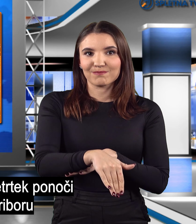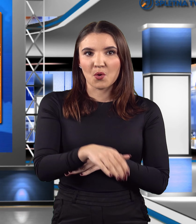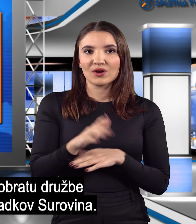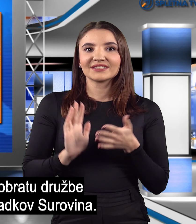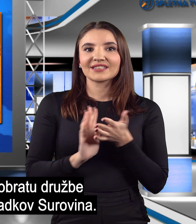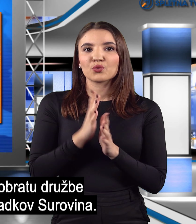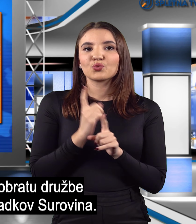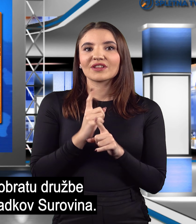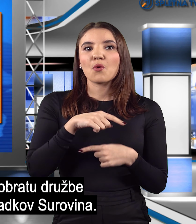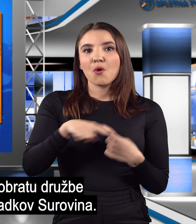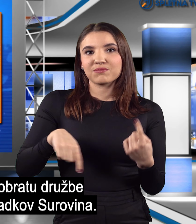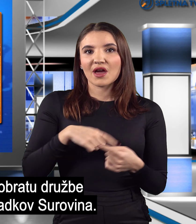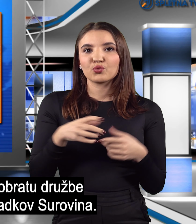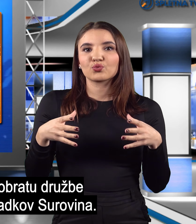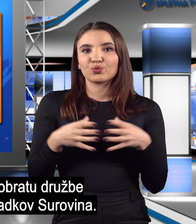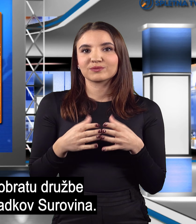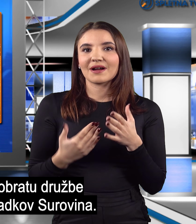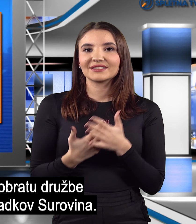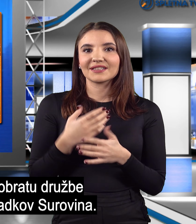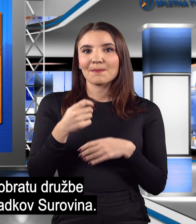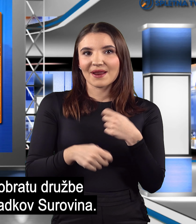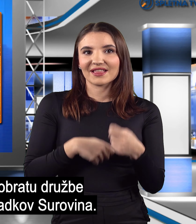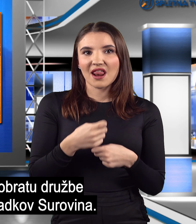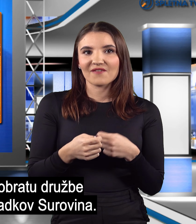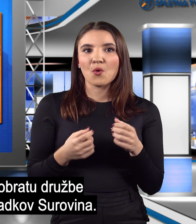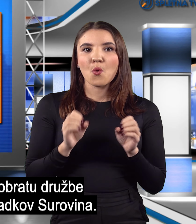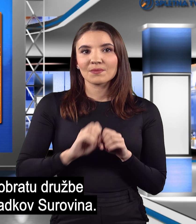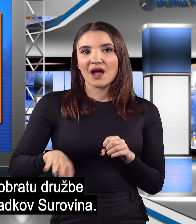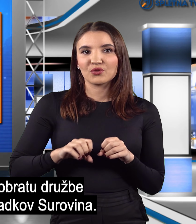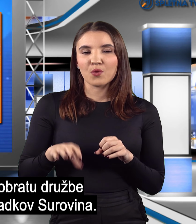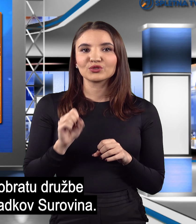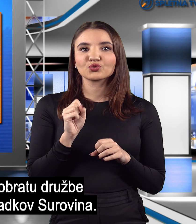Mariboru zagorelo tudi v obratu družbe za predelavo odpadkov Surovina.